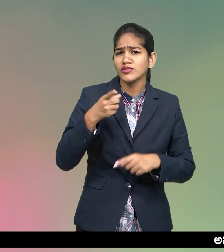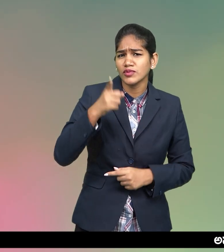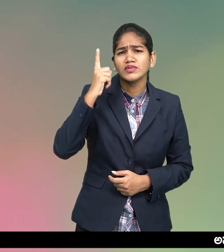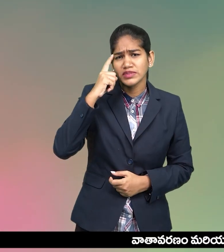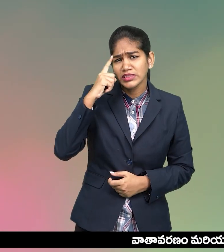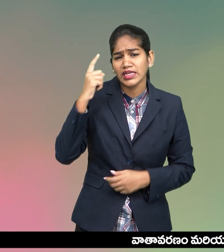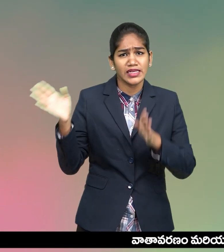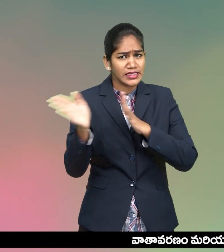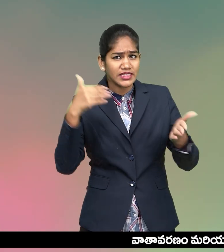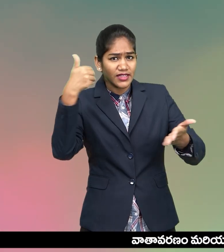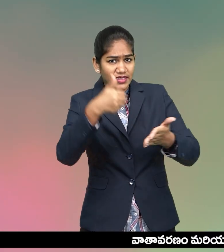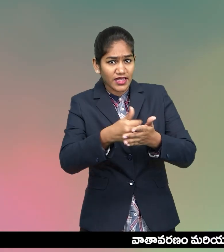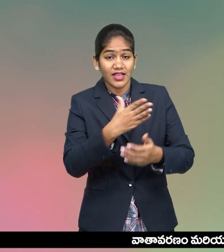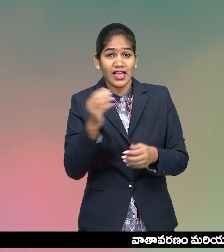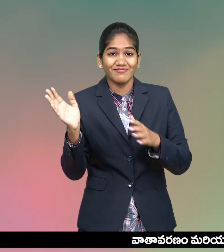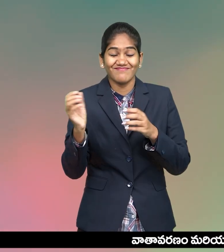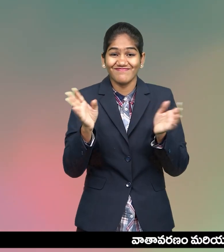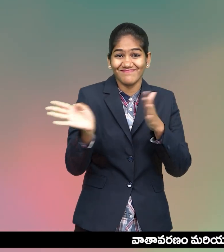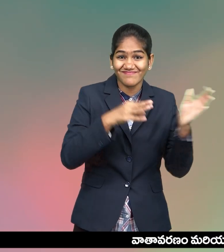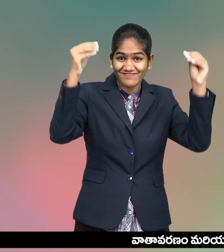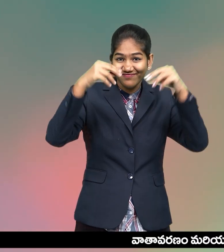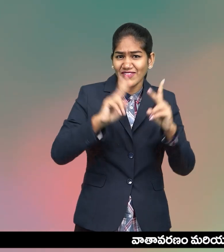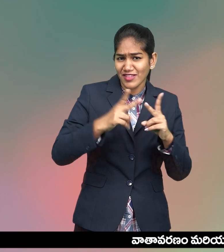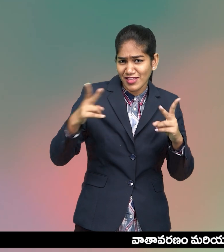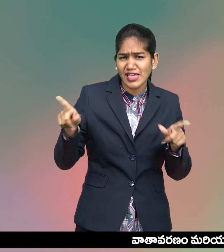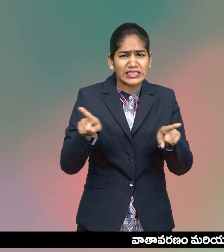అనుకుంటున్నారా? వాతావరణం మరియు వాతావరణం ఒకేలా ఉన్నాయా?